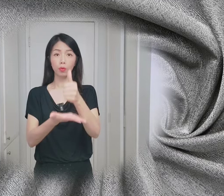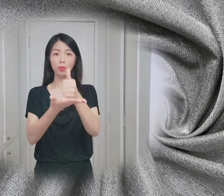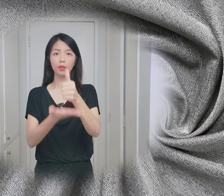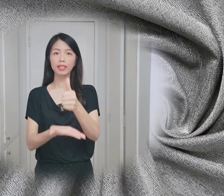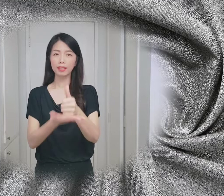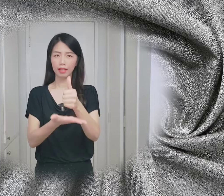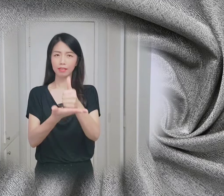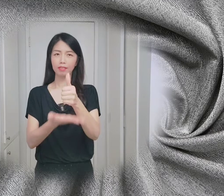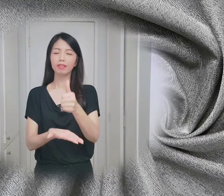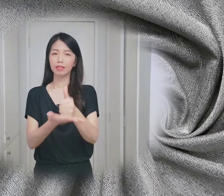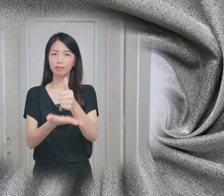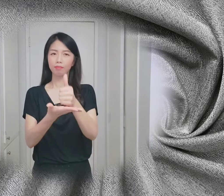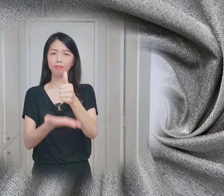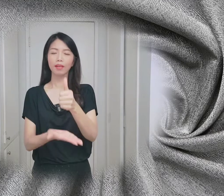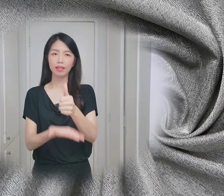위로.